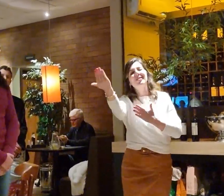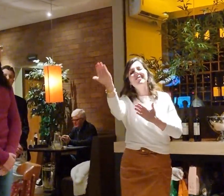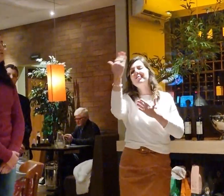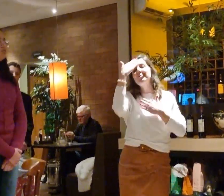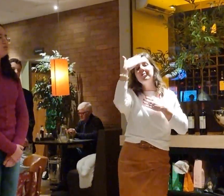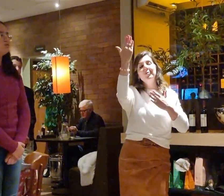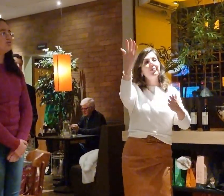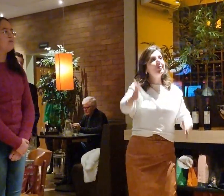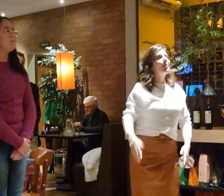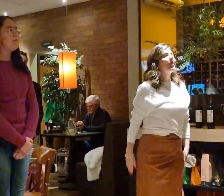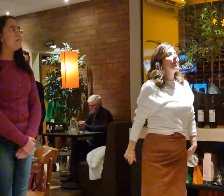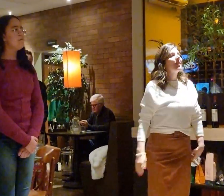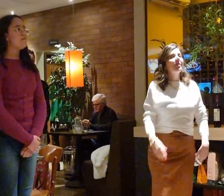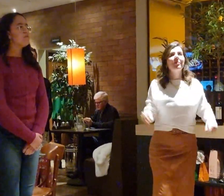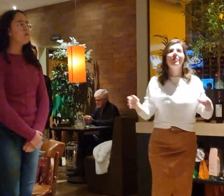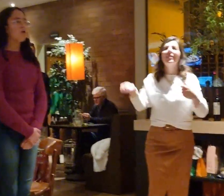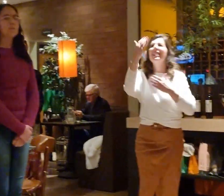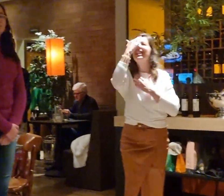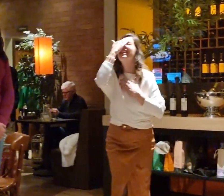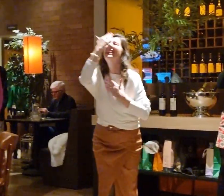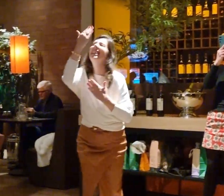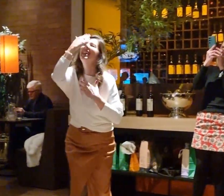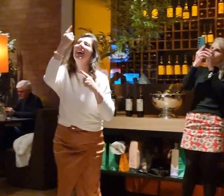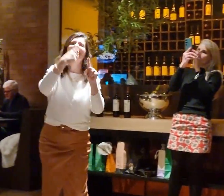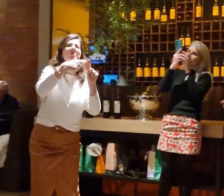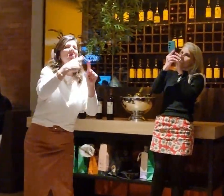agradeço, meu